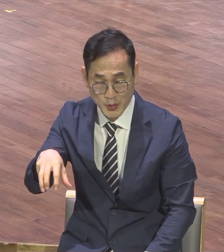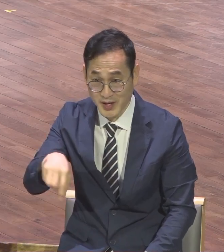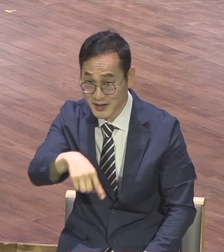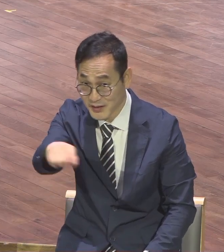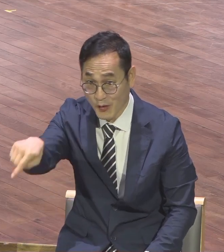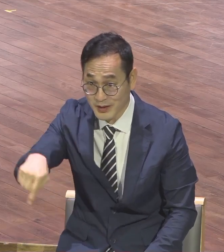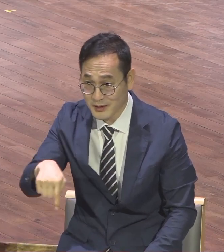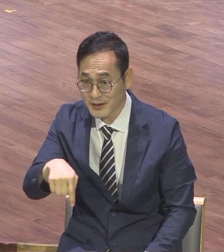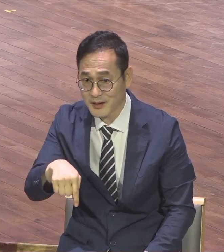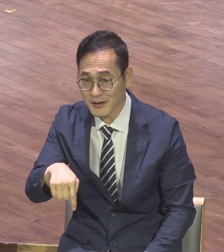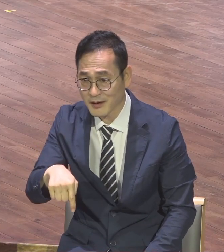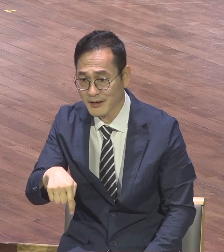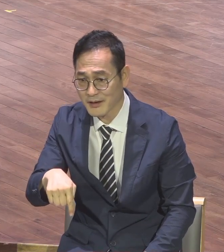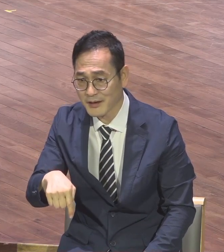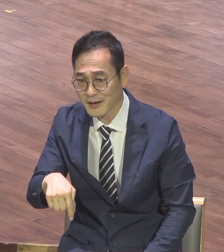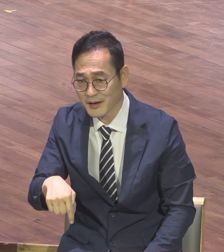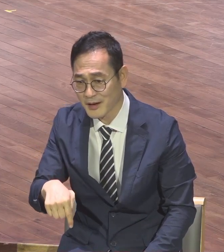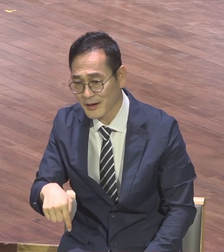황금